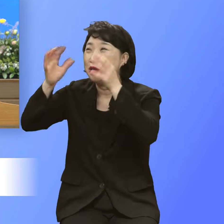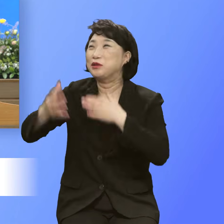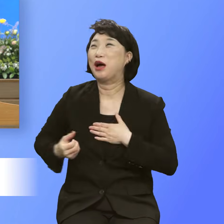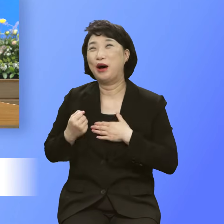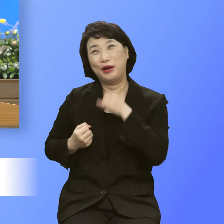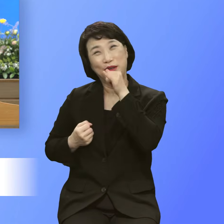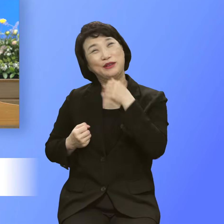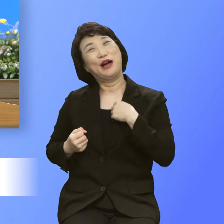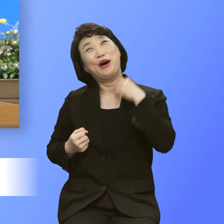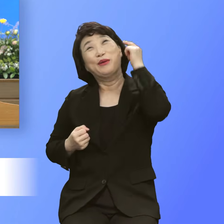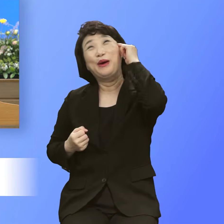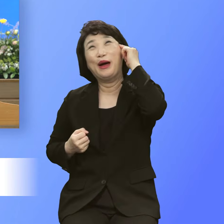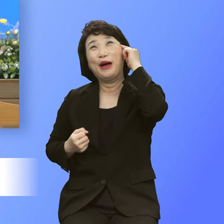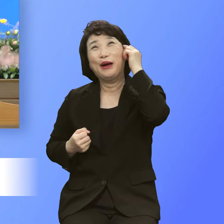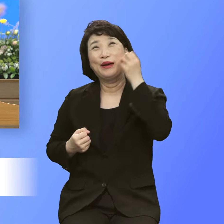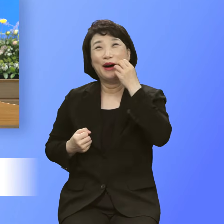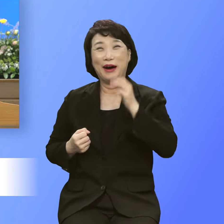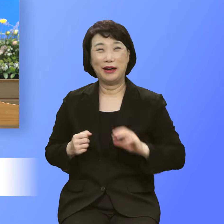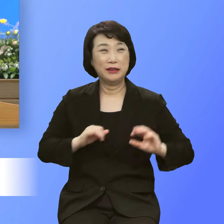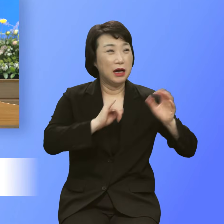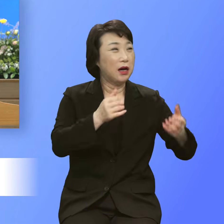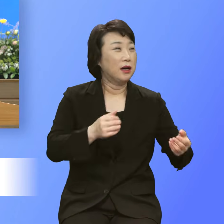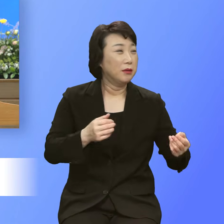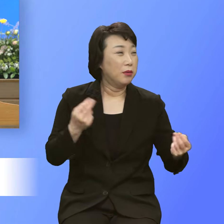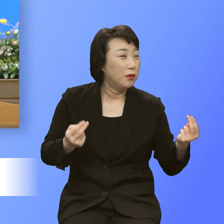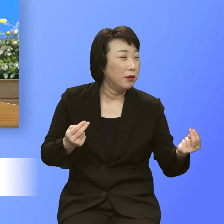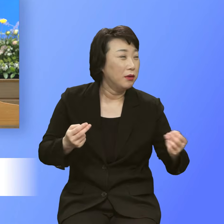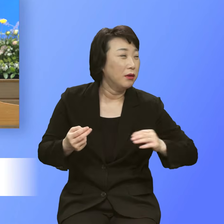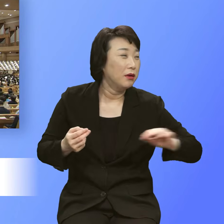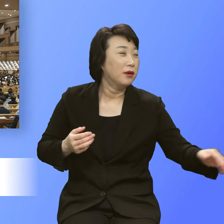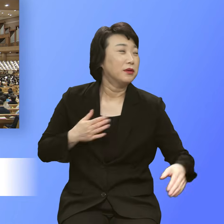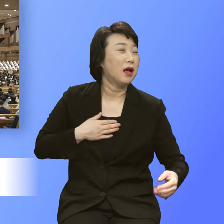난 어떻게 가졌을까? 세상에 나보다 부러운 사람